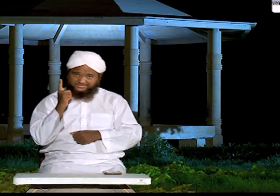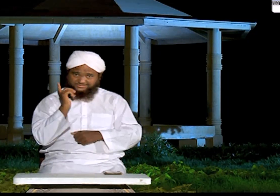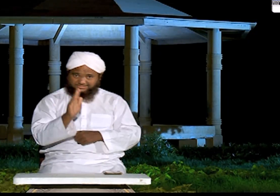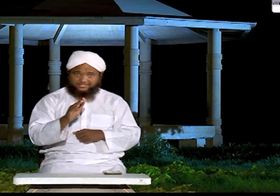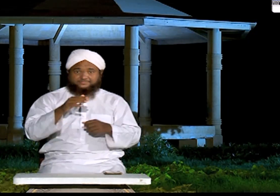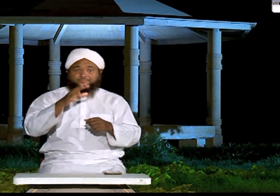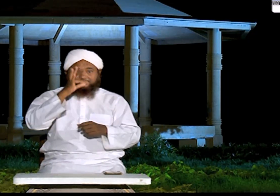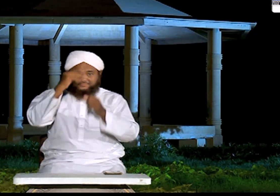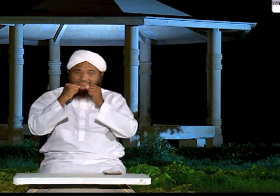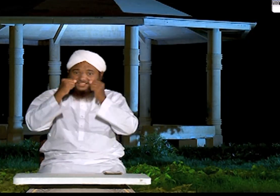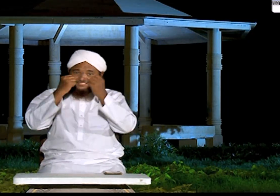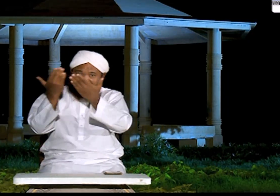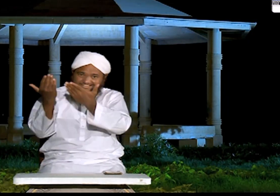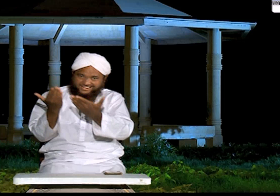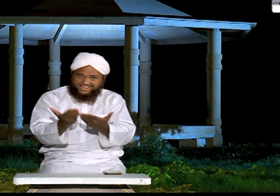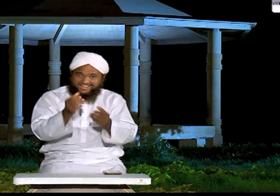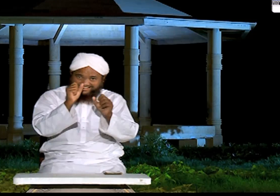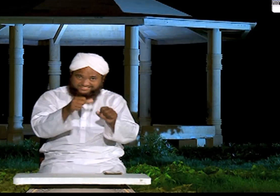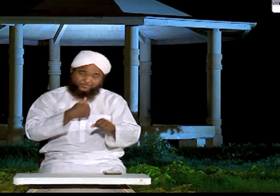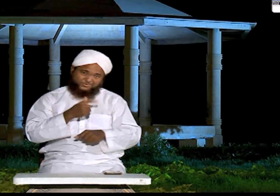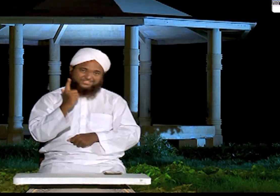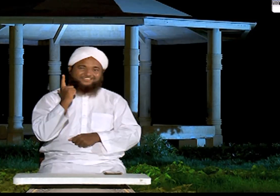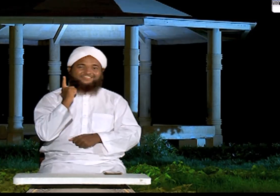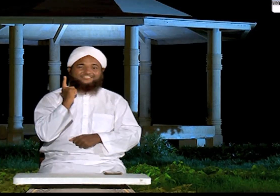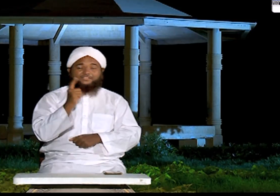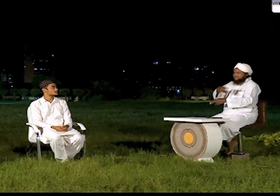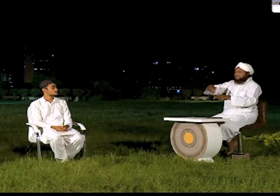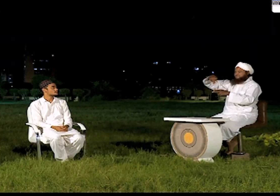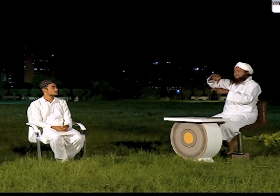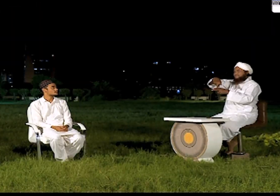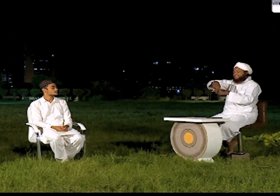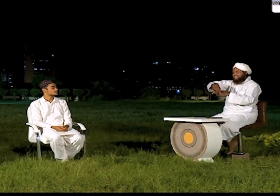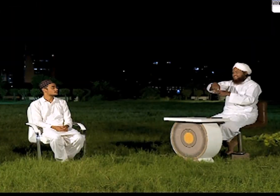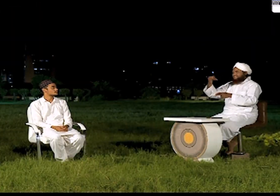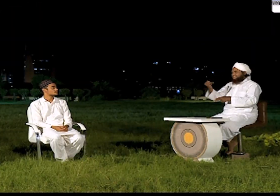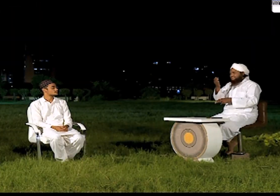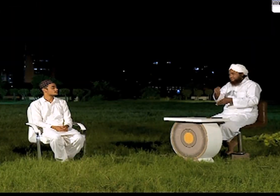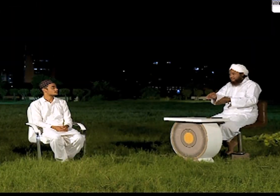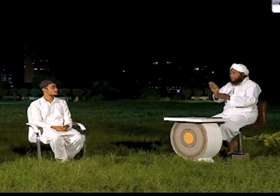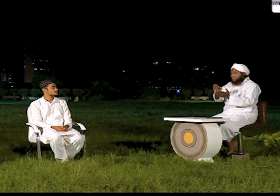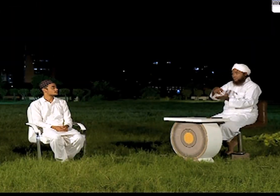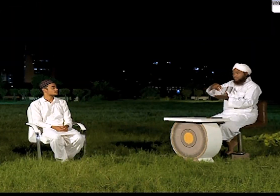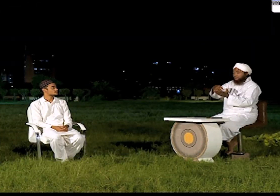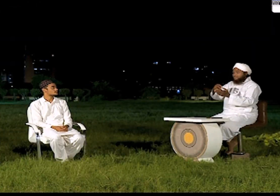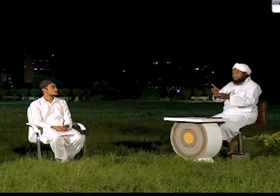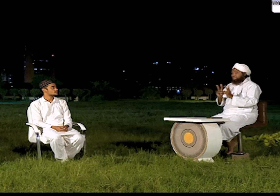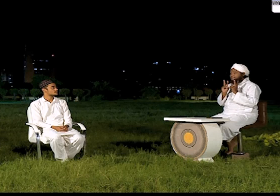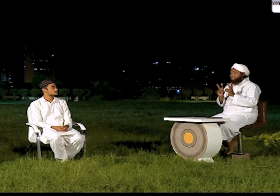گے ذلفقار نامی ان کی تلوار ہوگی اونٹنی پر سواری فرمائیں گے ممبر پر کھڑے ہو کر لاتھی